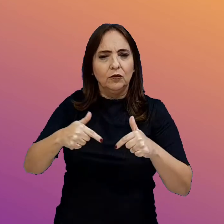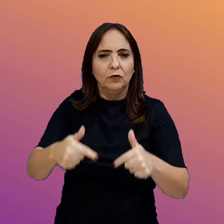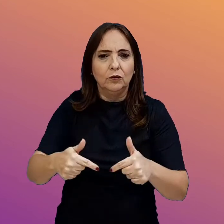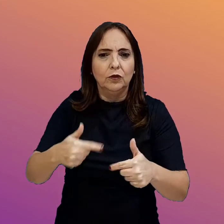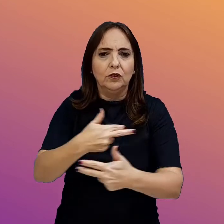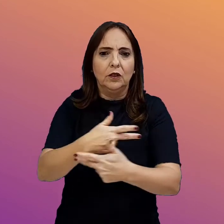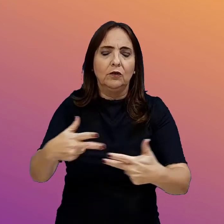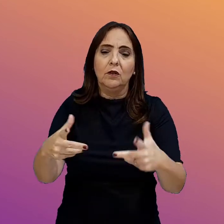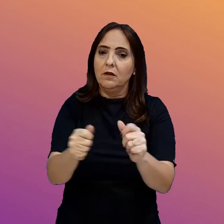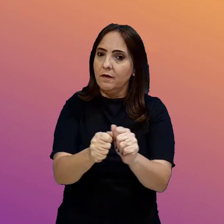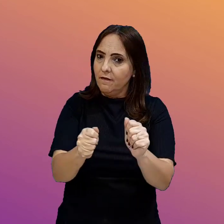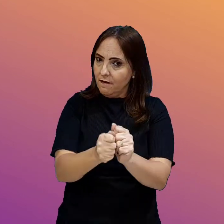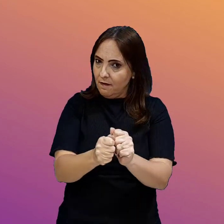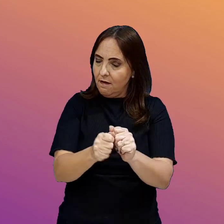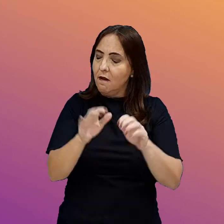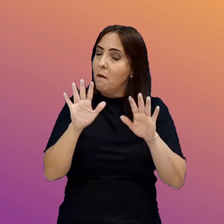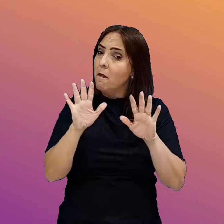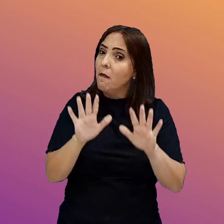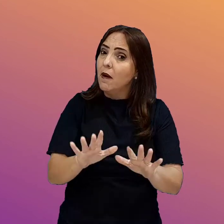fazem. Mas, assim,